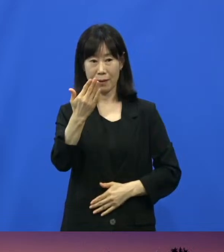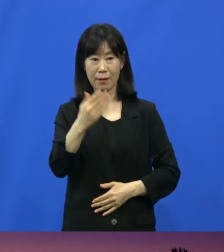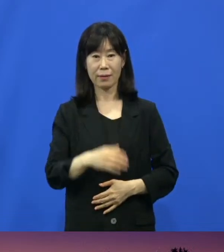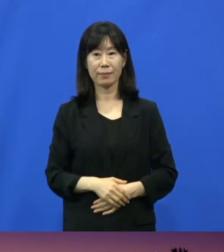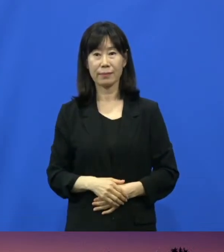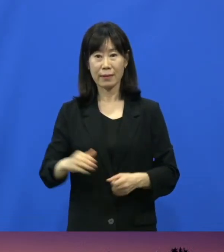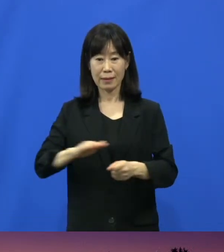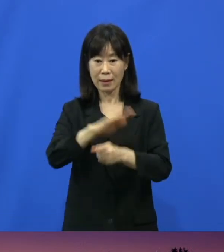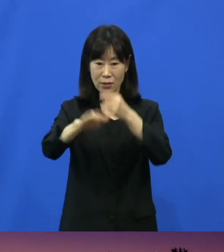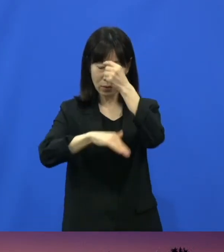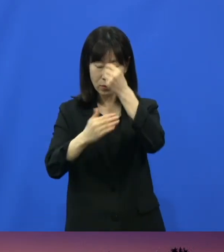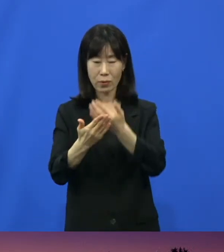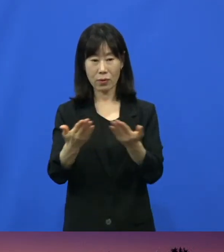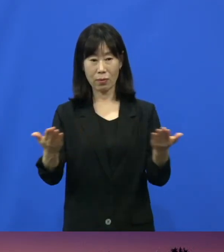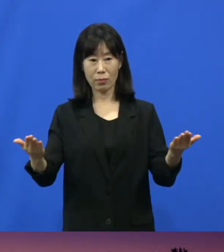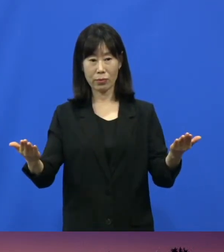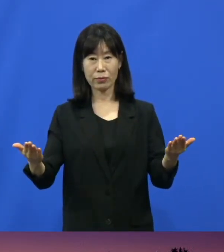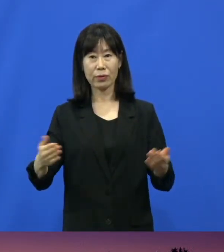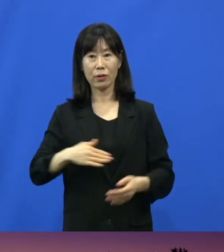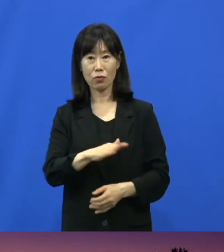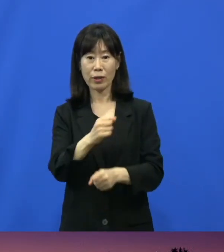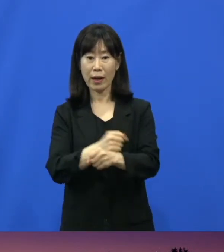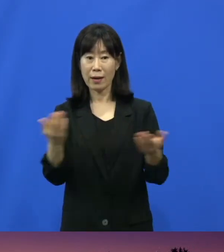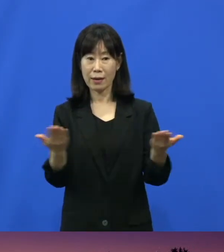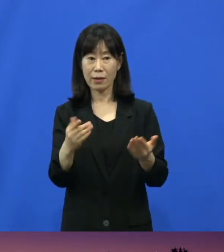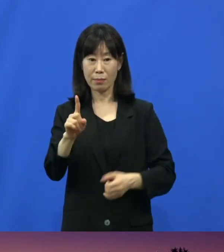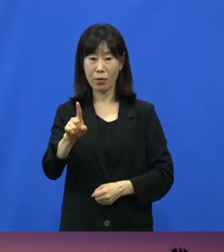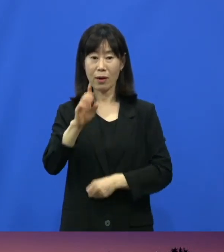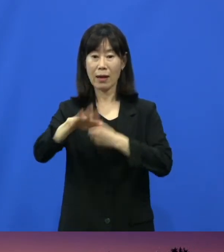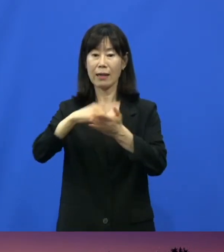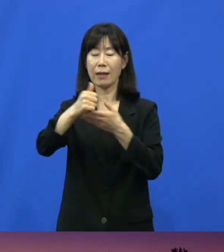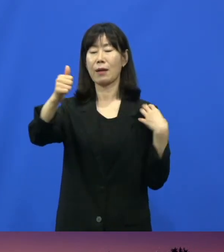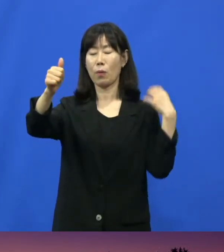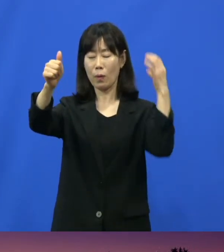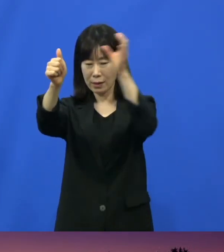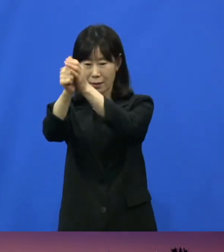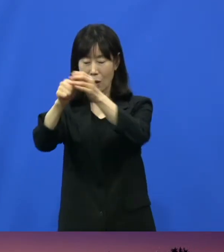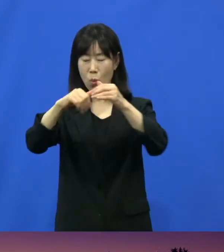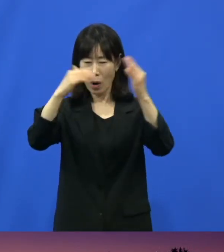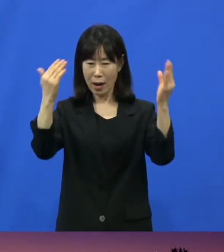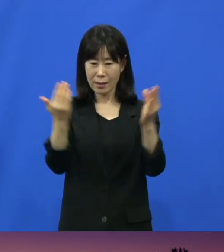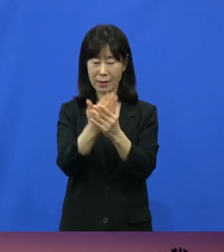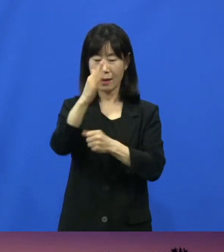사랑하는 성도 여러분, 그러기 위해서 우리가 해야 될 것은 뭘까요? 그분에게 우리 자신을 완전히 내어 맡기는 것입니다.